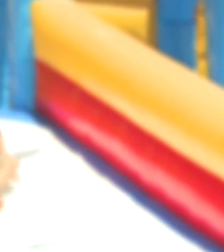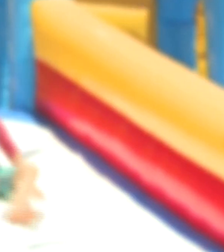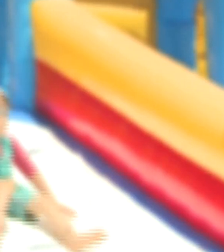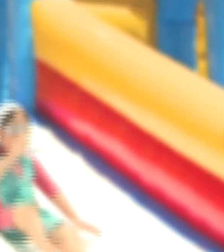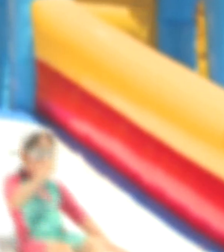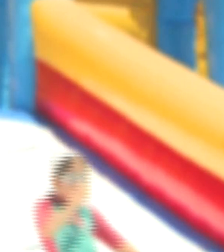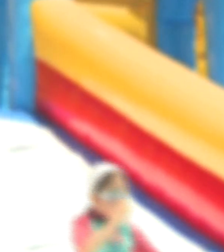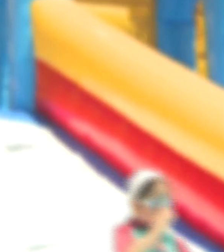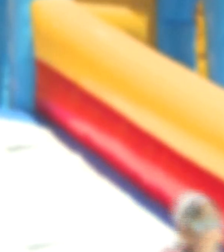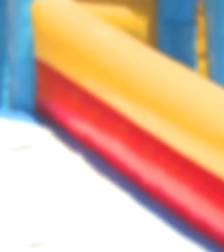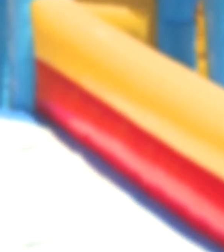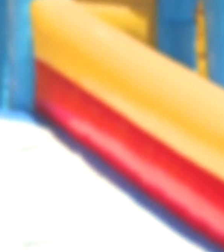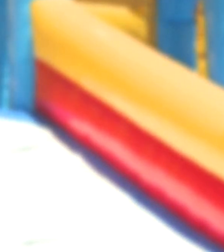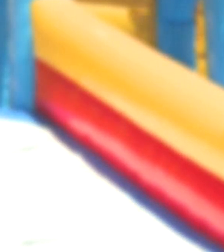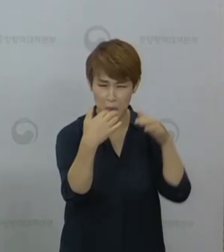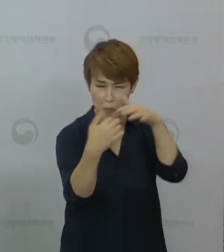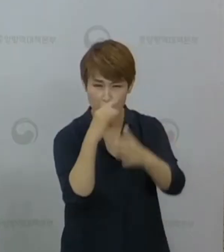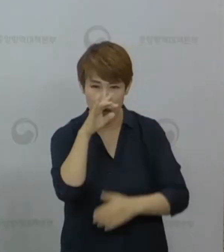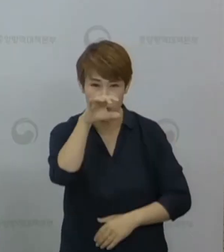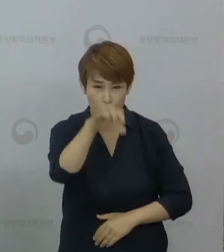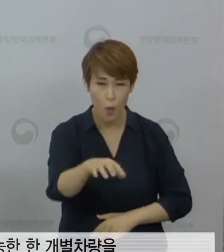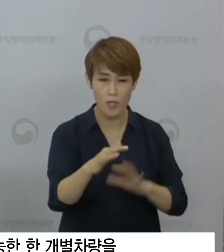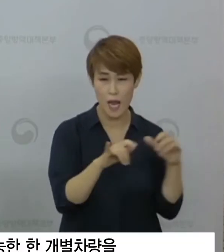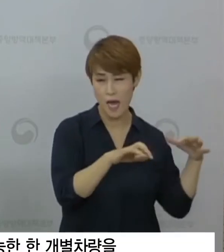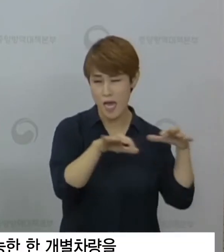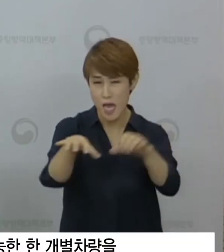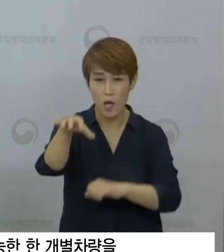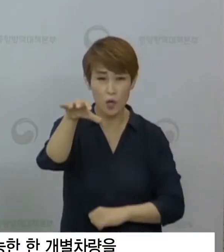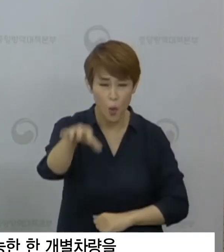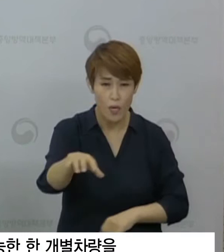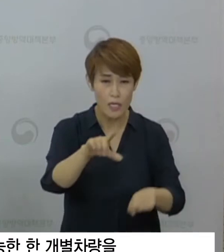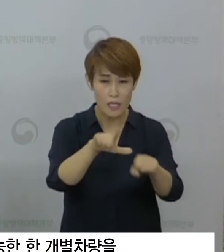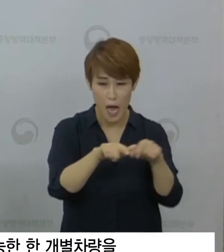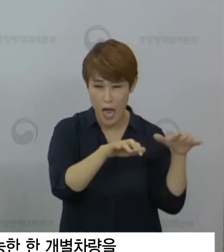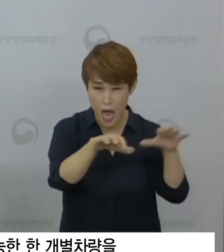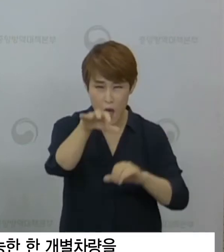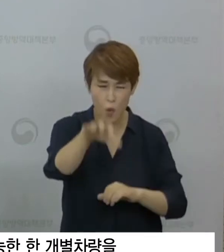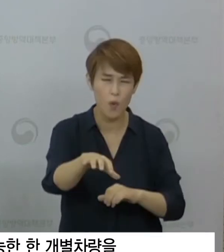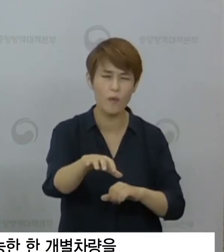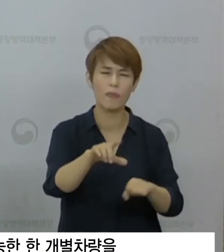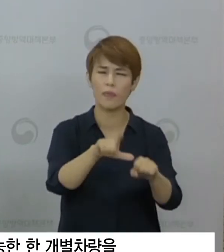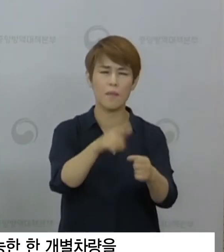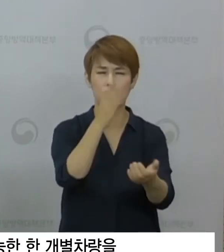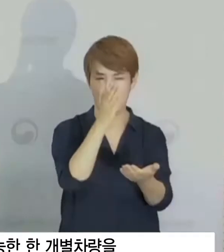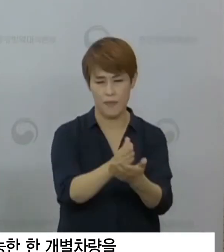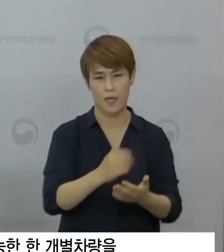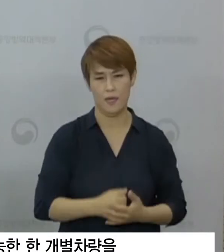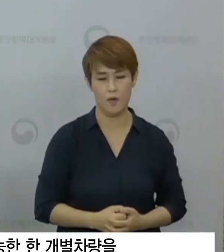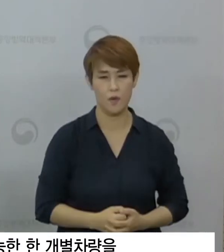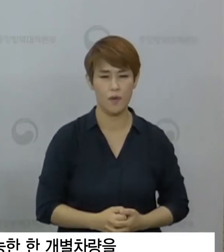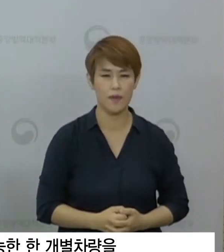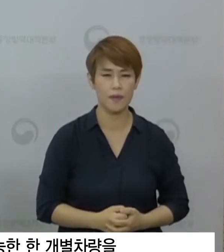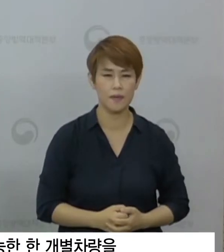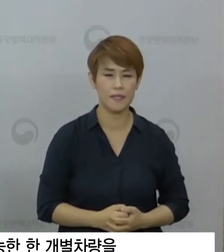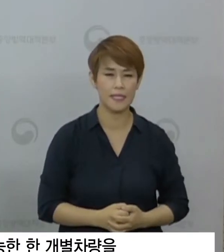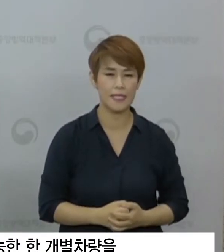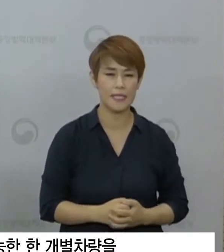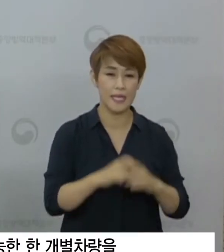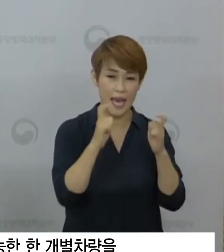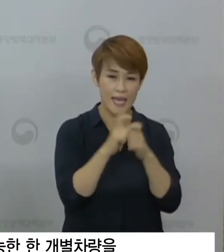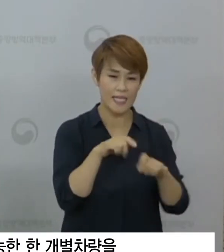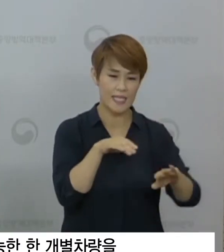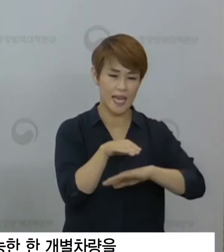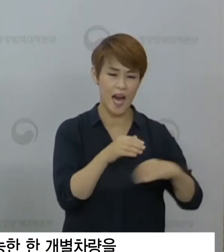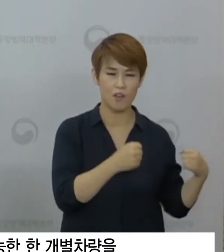긴장하고 있습니다. 혼잡한 여행지 또는 혼잡한 시간대는 피해 주시고 가능한 한 개별 차량을 이용하여